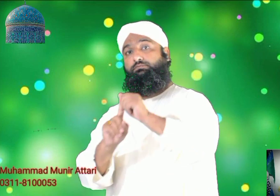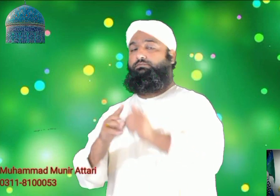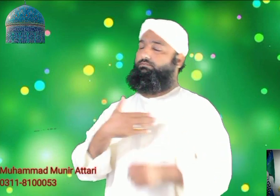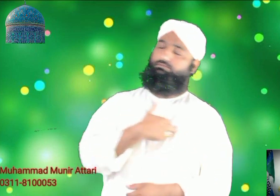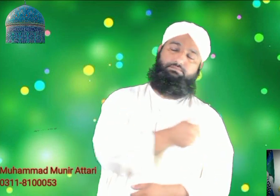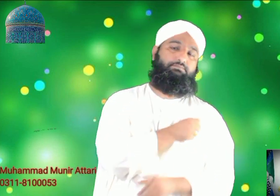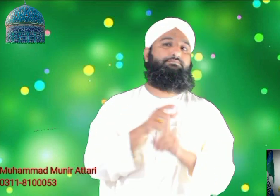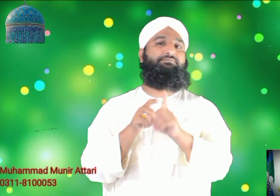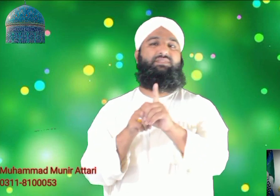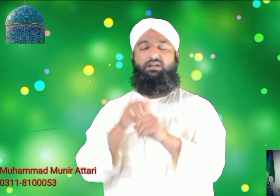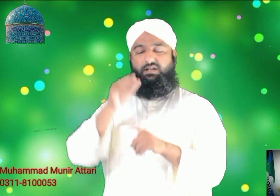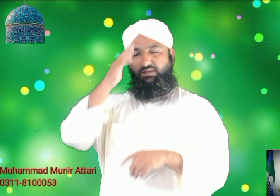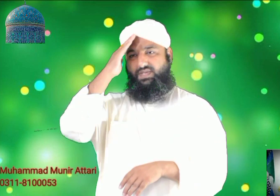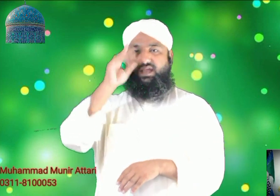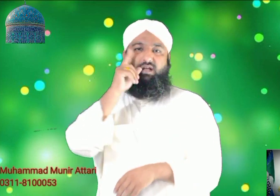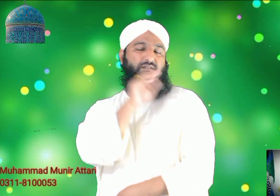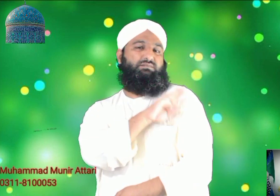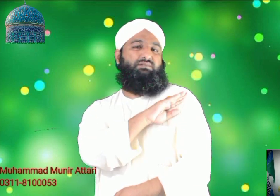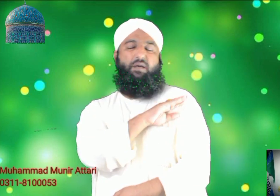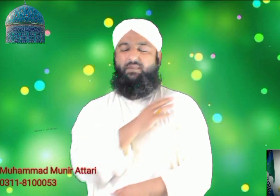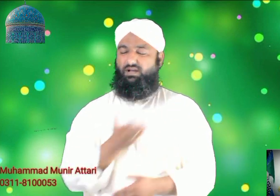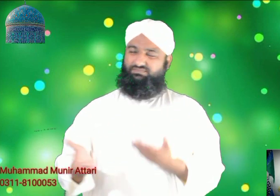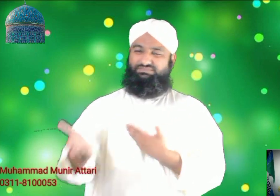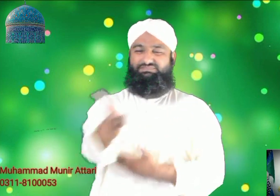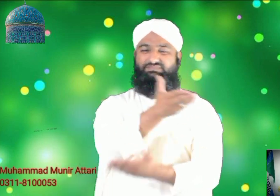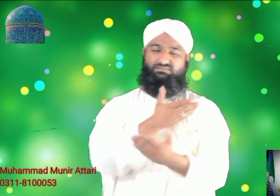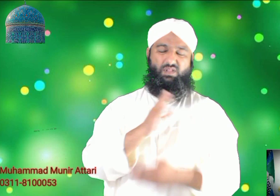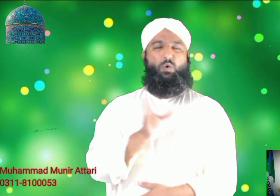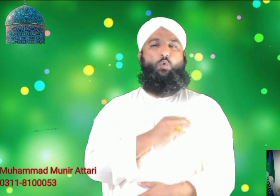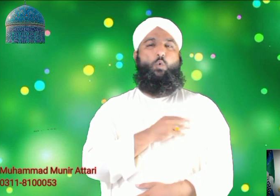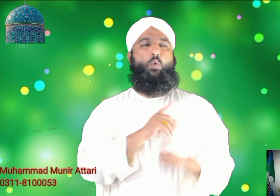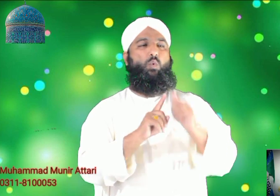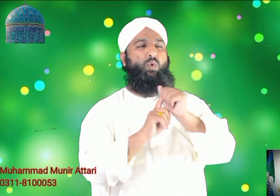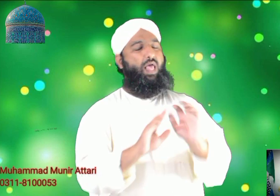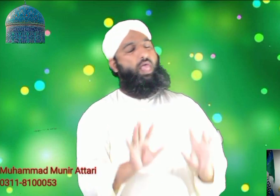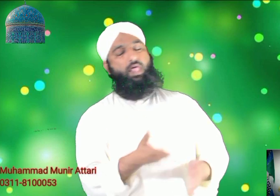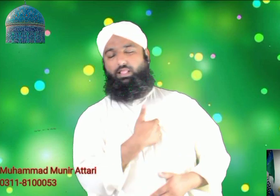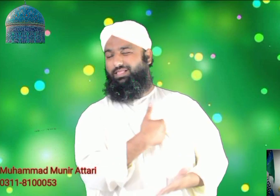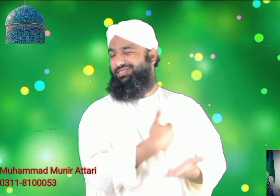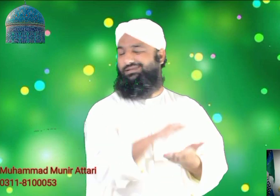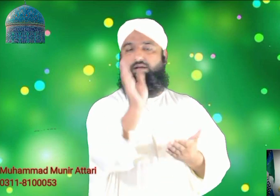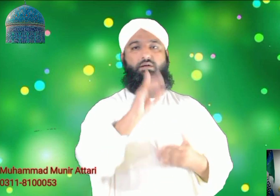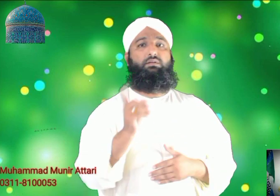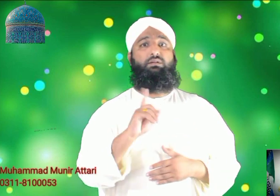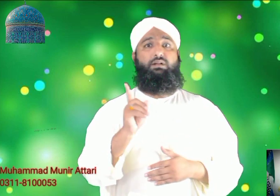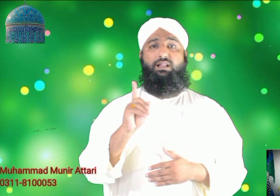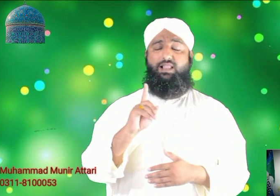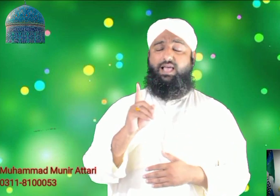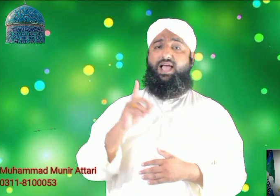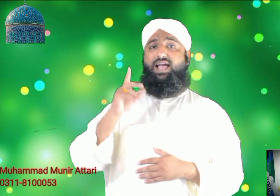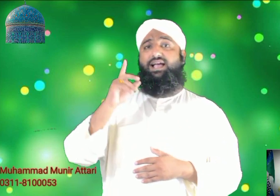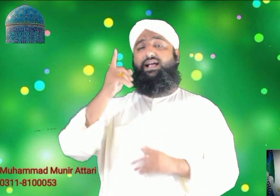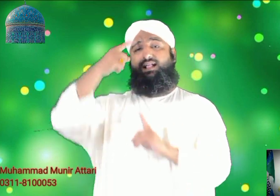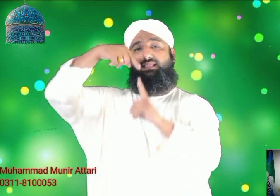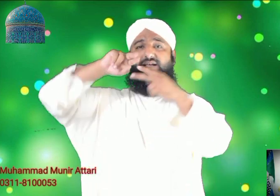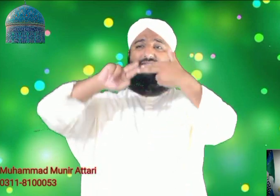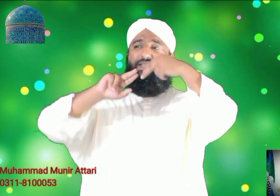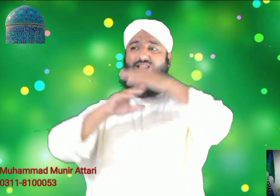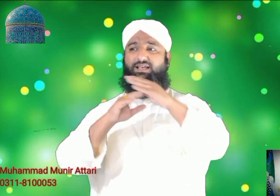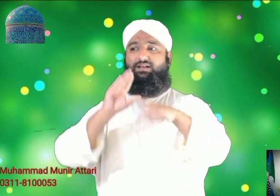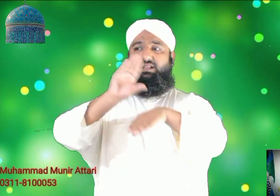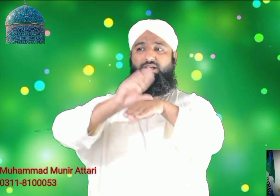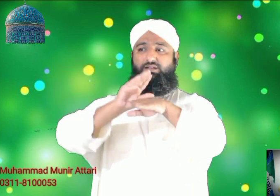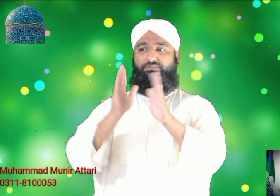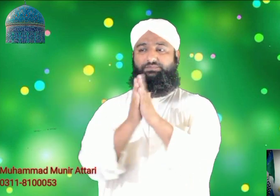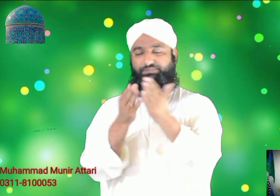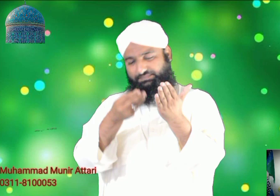ڈر خوف اپنے دل میں پیدا کریں. بے خوفی اچھی نہیں ہے. اور علماء نے بڑی پیاری، امام غزالی رحمۃ اللہ تعالی علیہ نے خوف کی 3